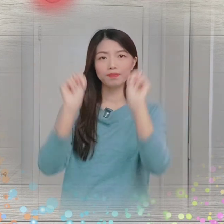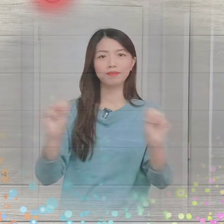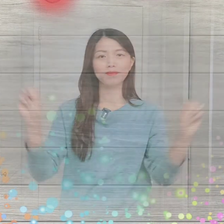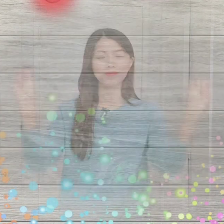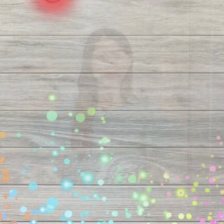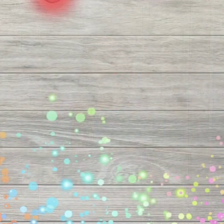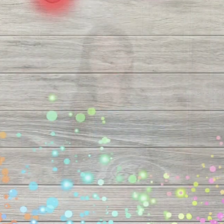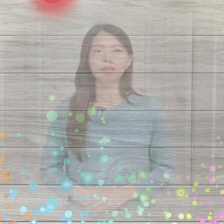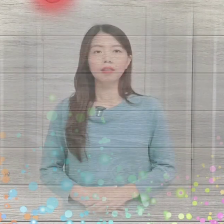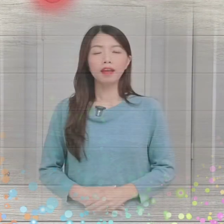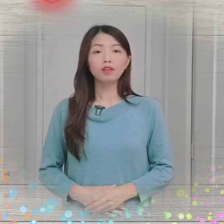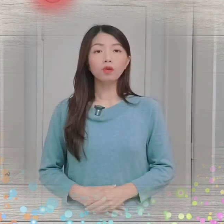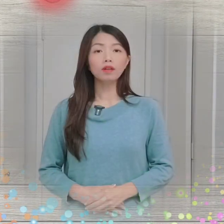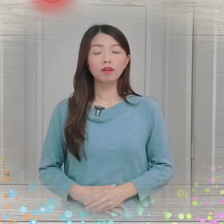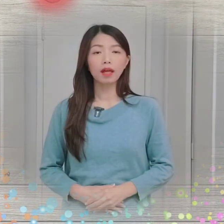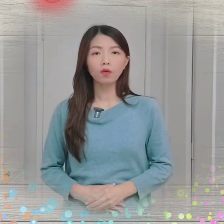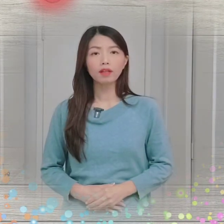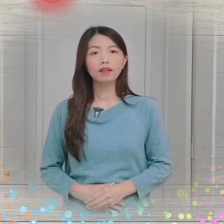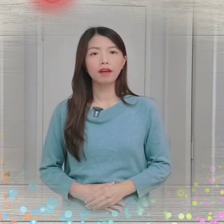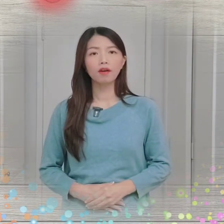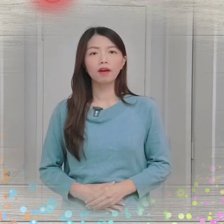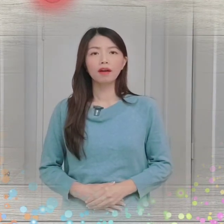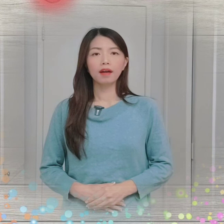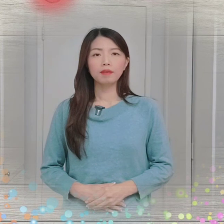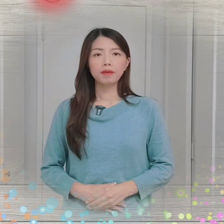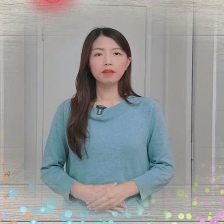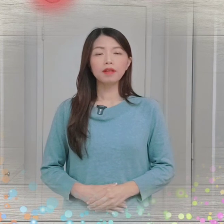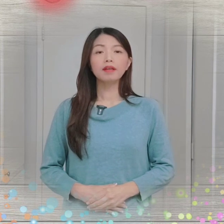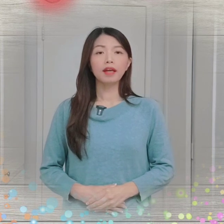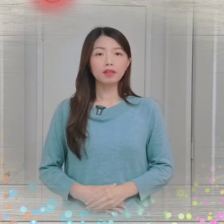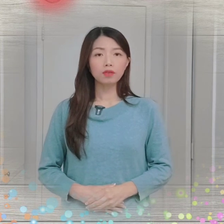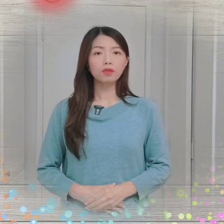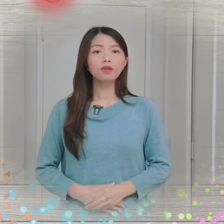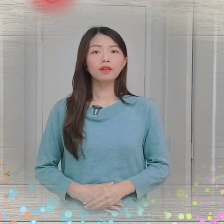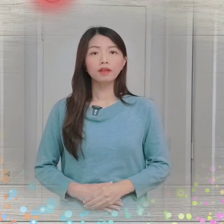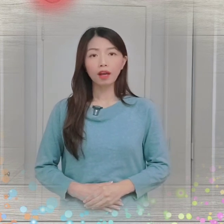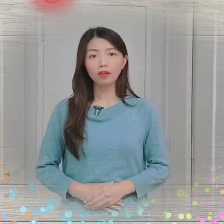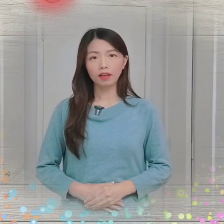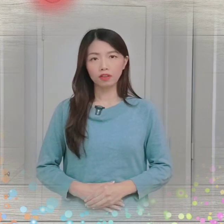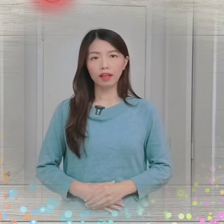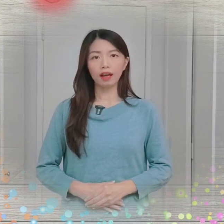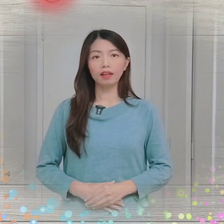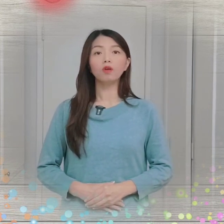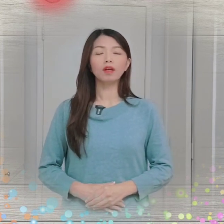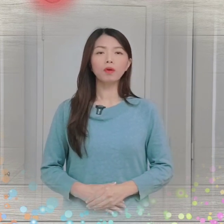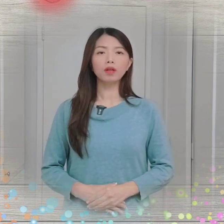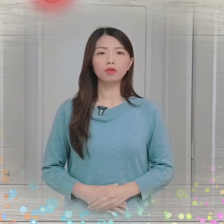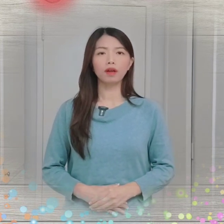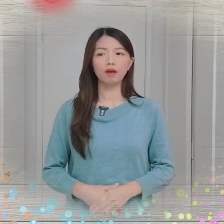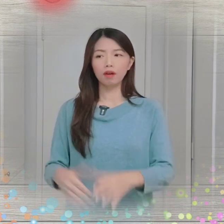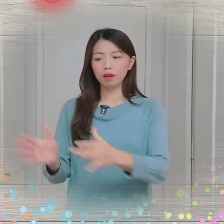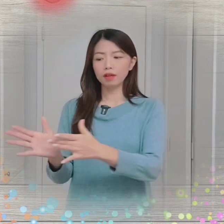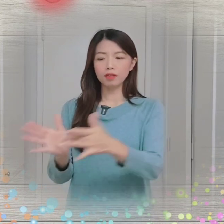노예 저는 그렇게 사용을 했는데요. 아니면은 예수 태어나셨다 이렇게